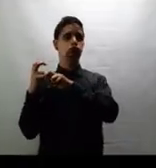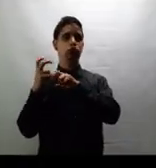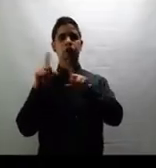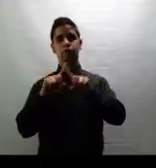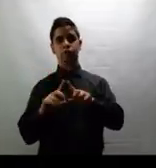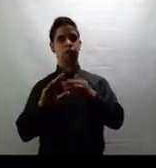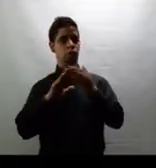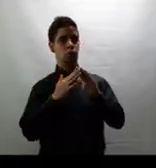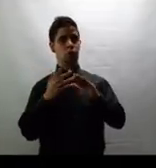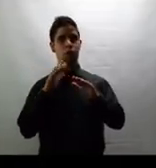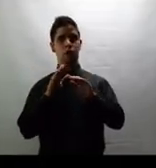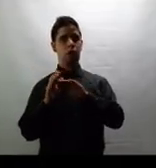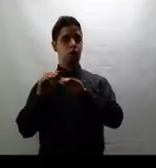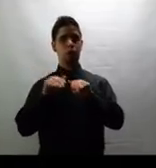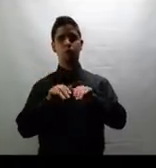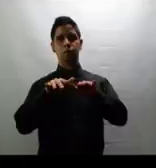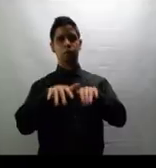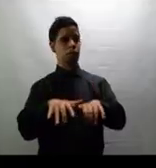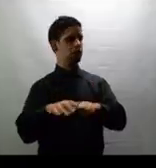balcón